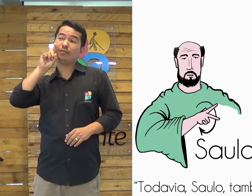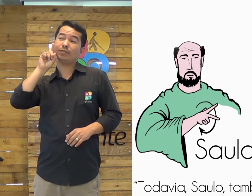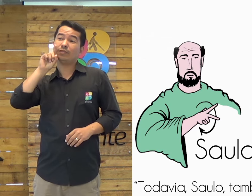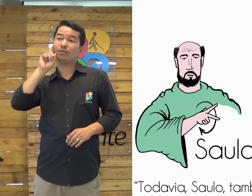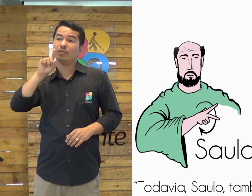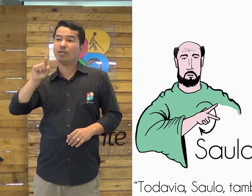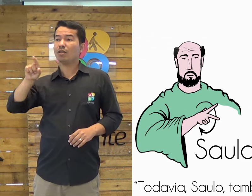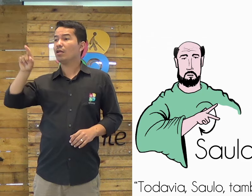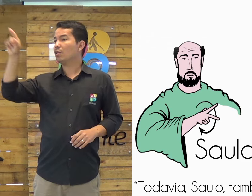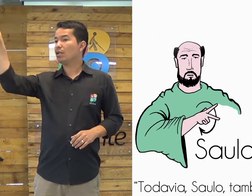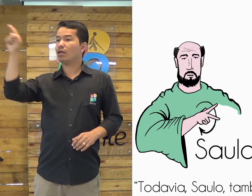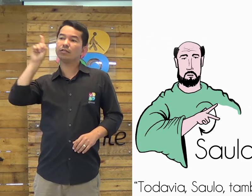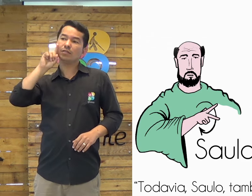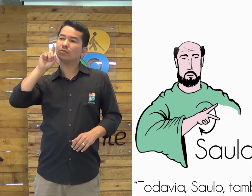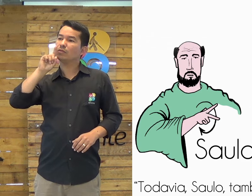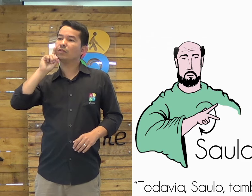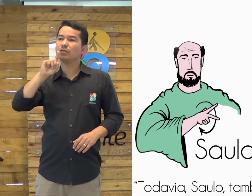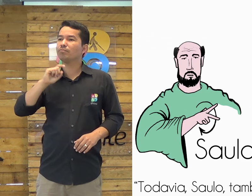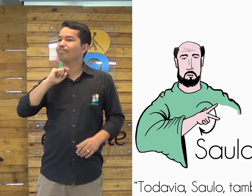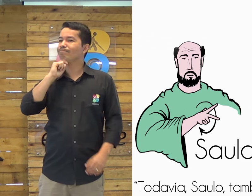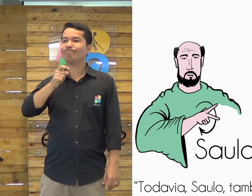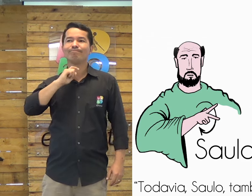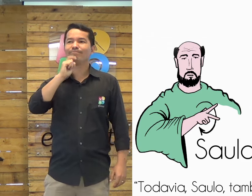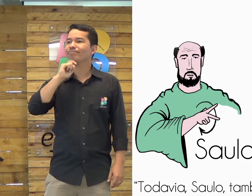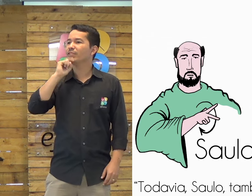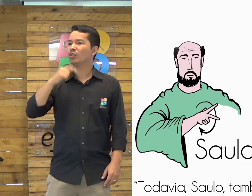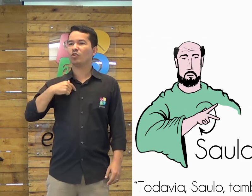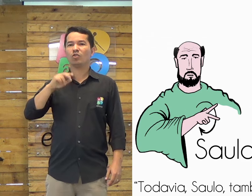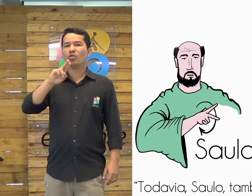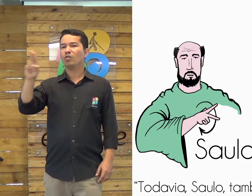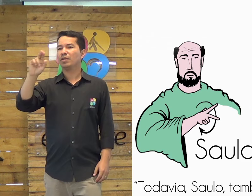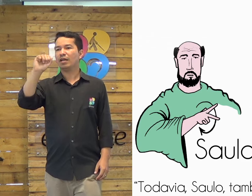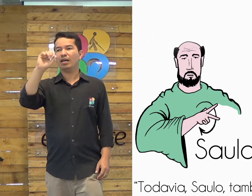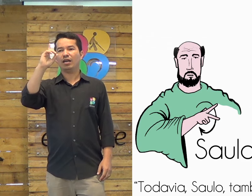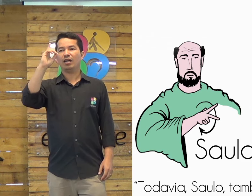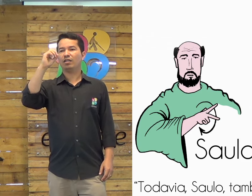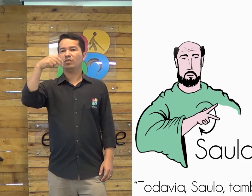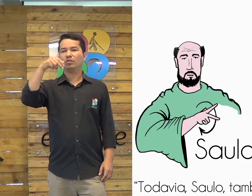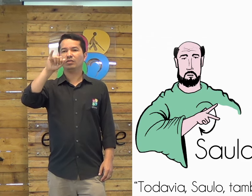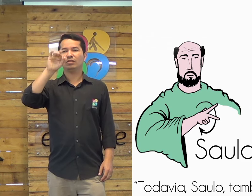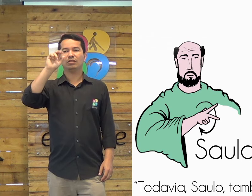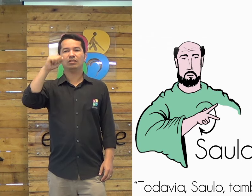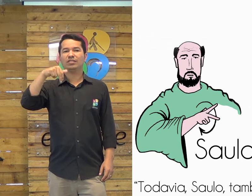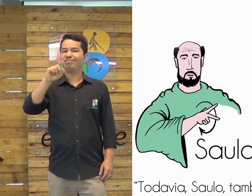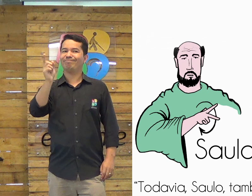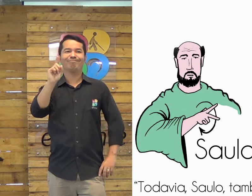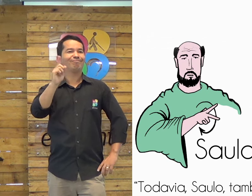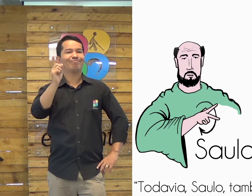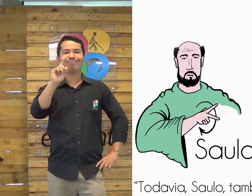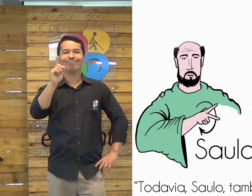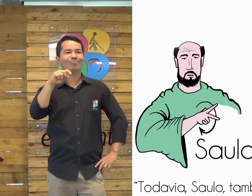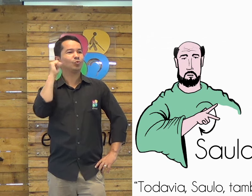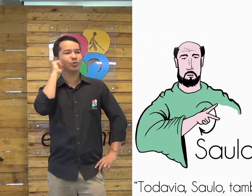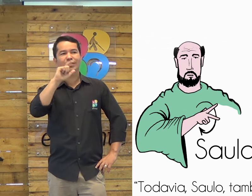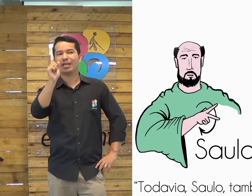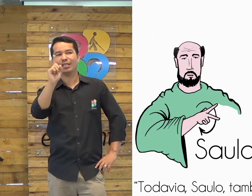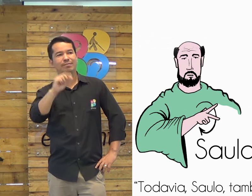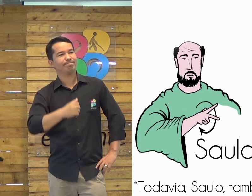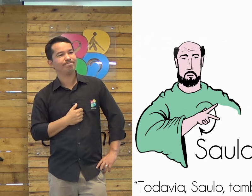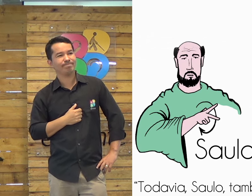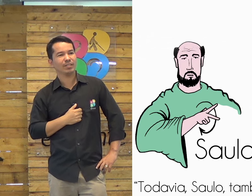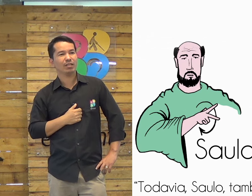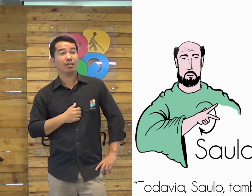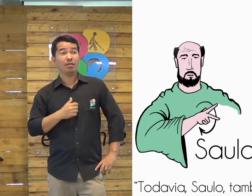Eu cheguei nos Estados Unidos, e lá nos Estados Unidos, ninguém sabe falar meu nome. Adoniran.